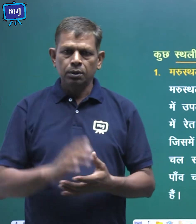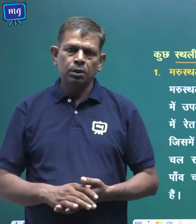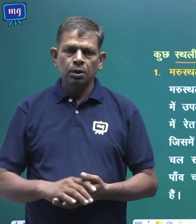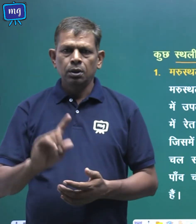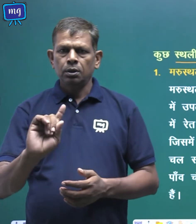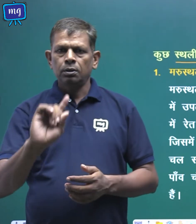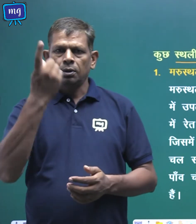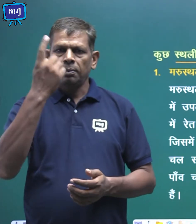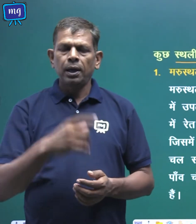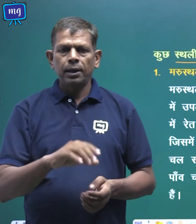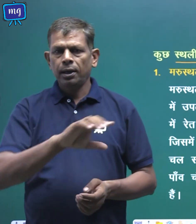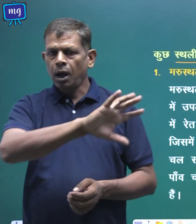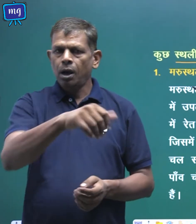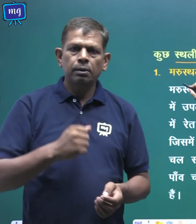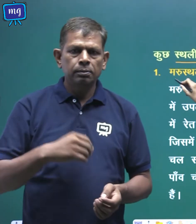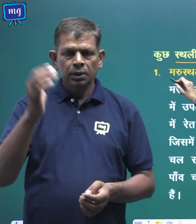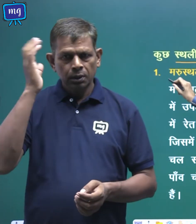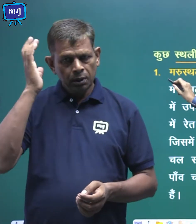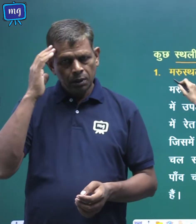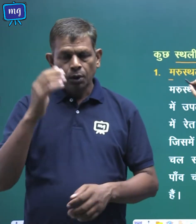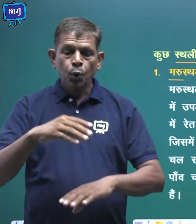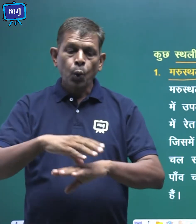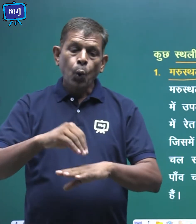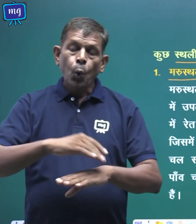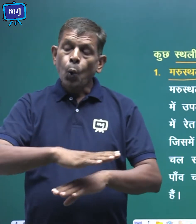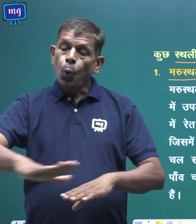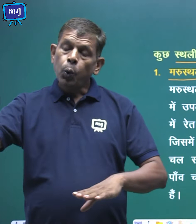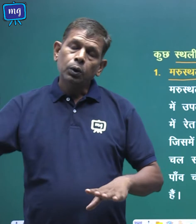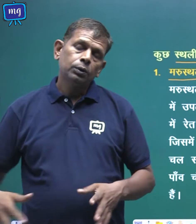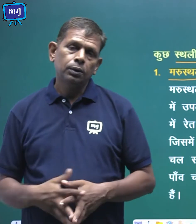सबसे पहले हम जानेंगे मरुस्थल।